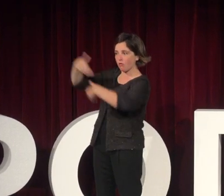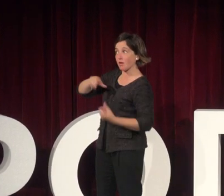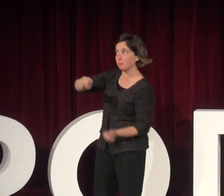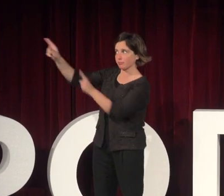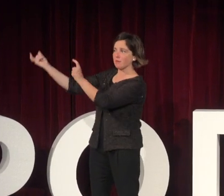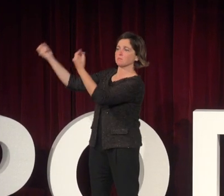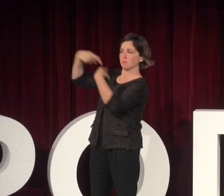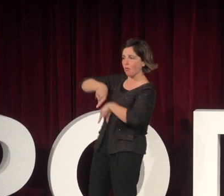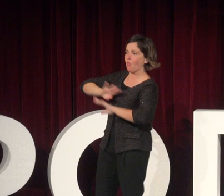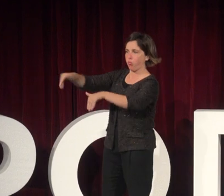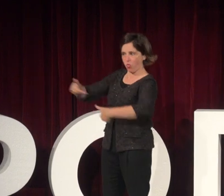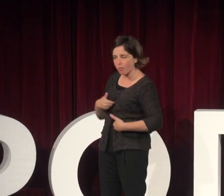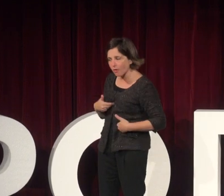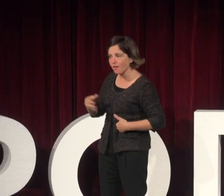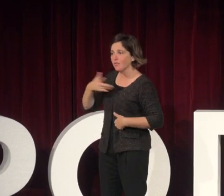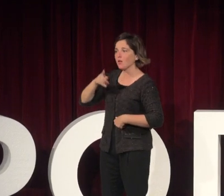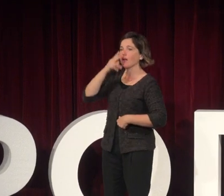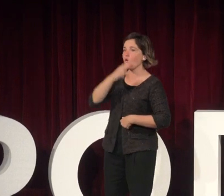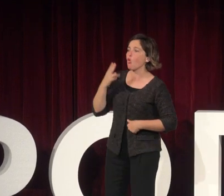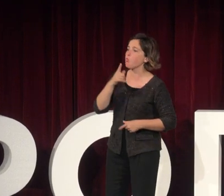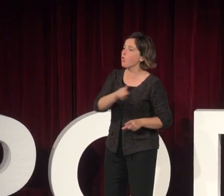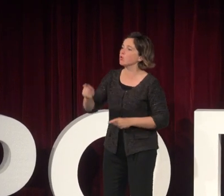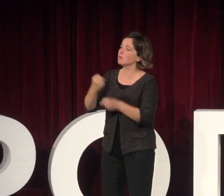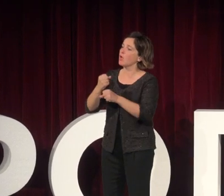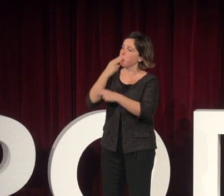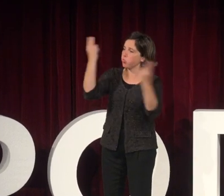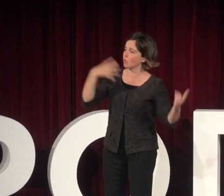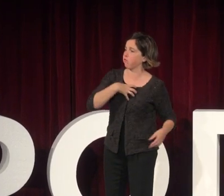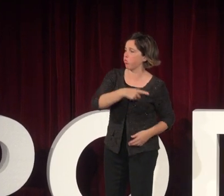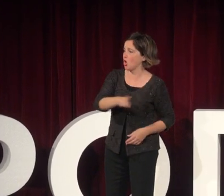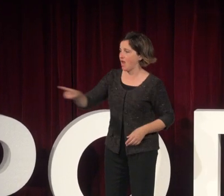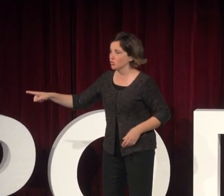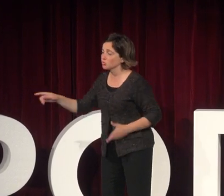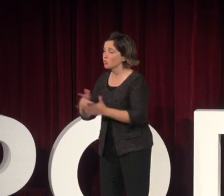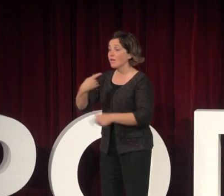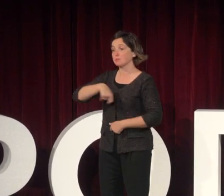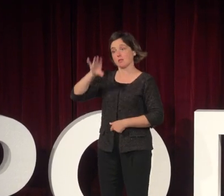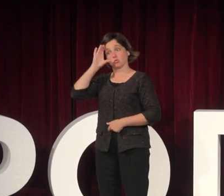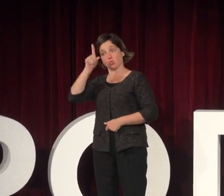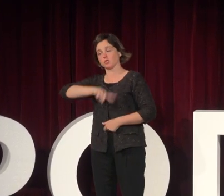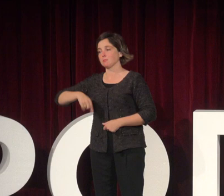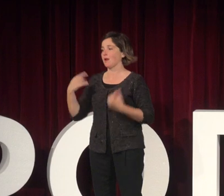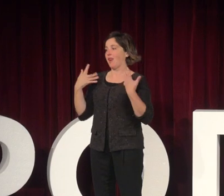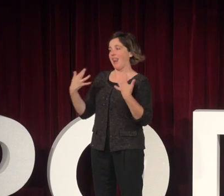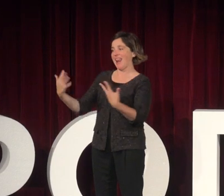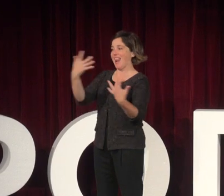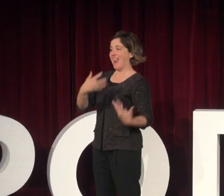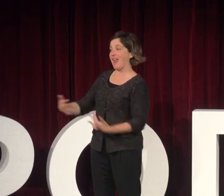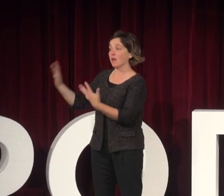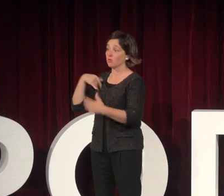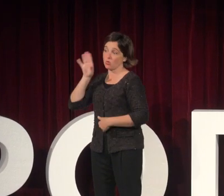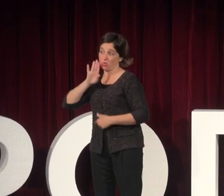volver, una España en la que se ocupe de sus trabajadores públicos, una España que escuche y que seduzca, no la España